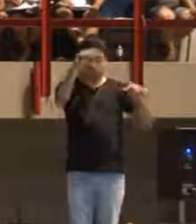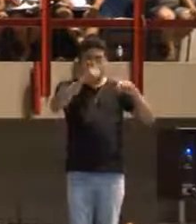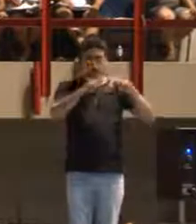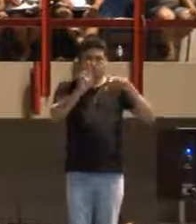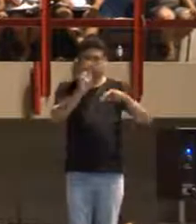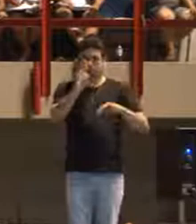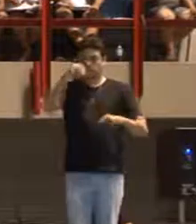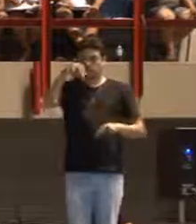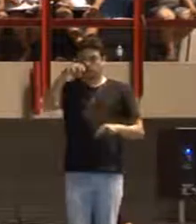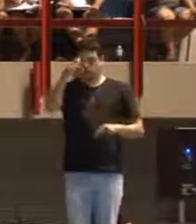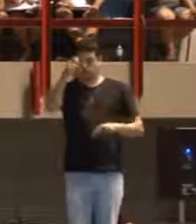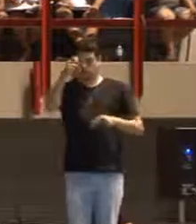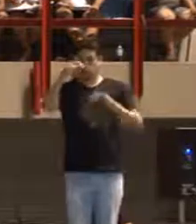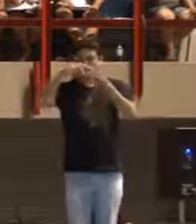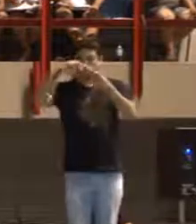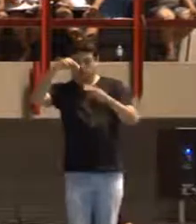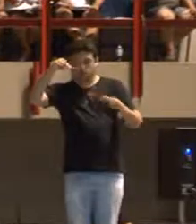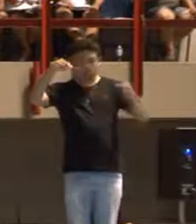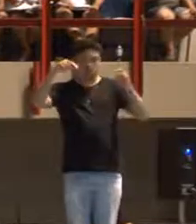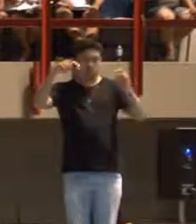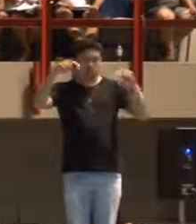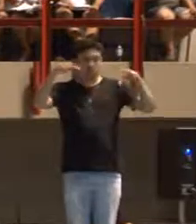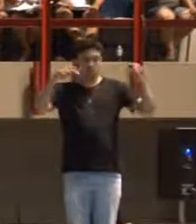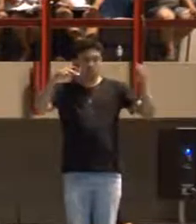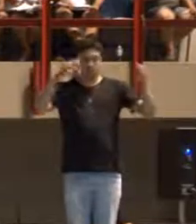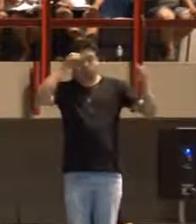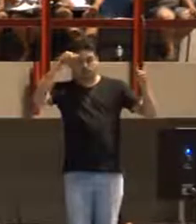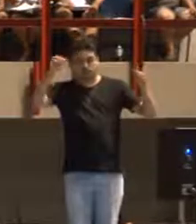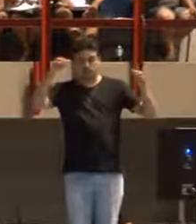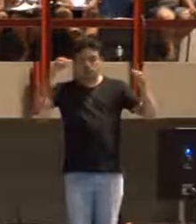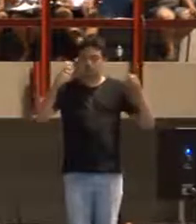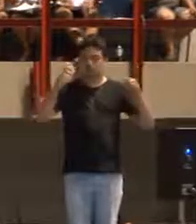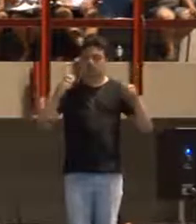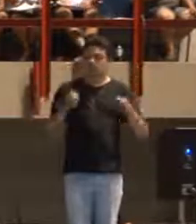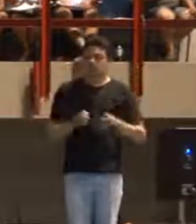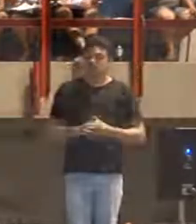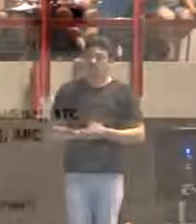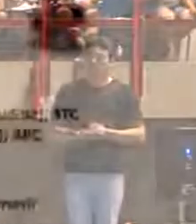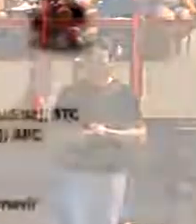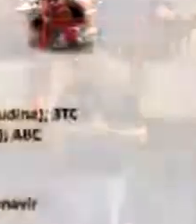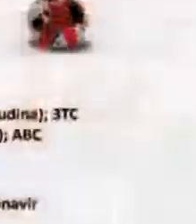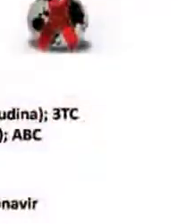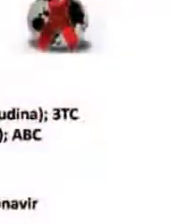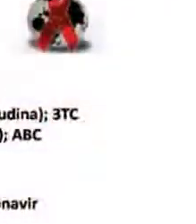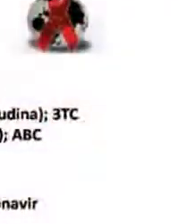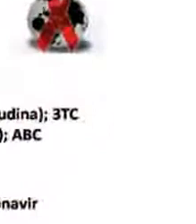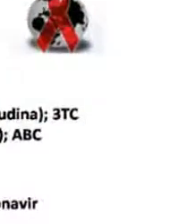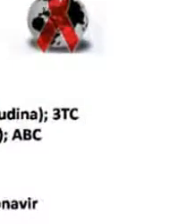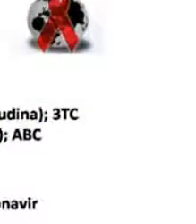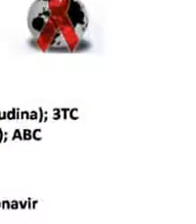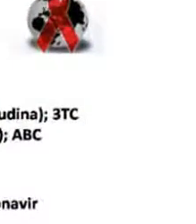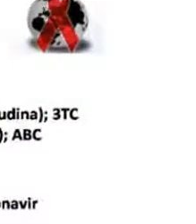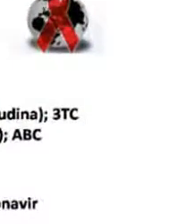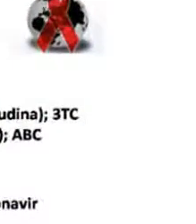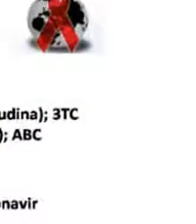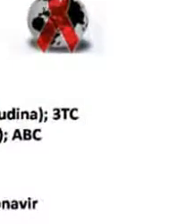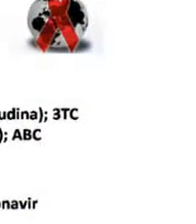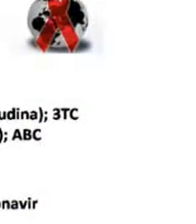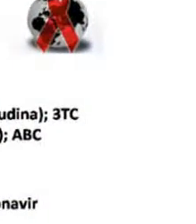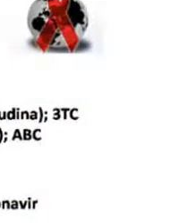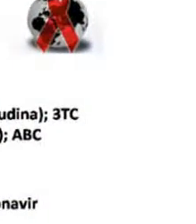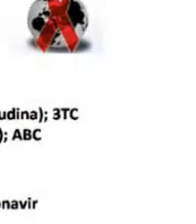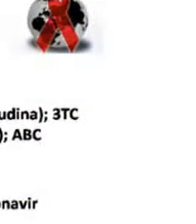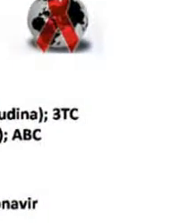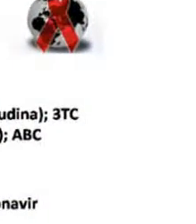do vírus se transforme em DNA. Isso é um passo muito importante. Existem os chamados inibidores de